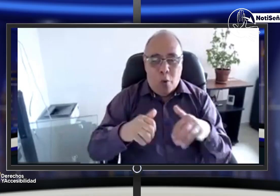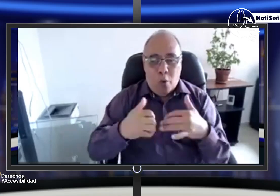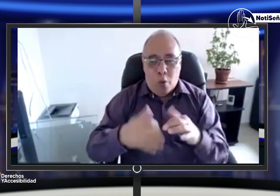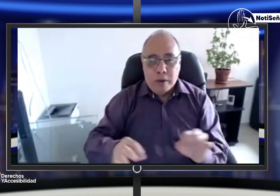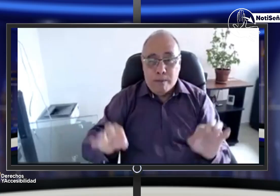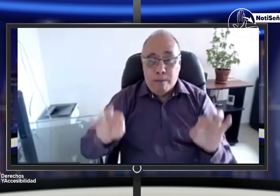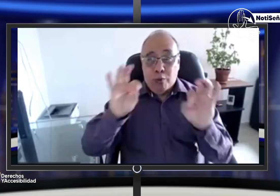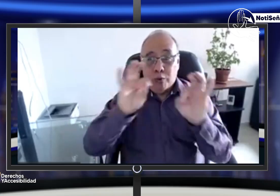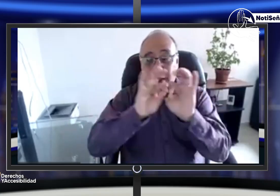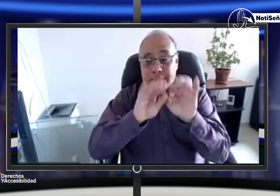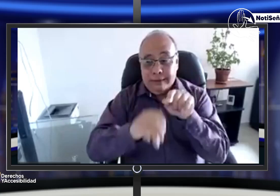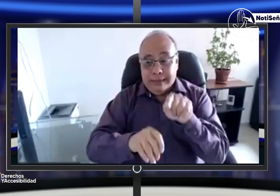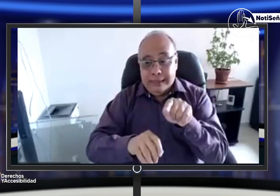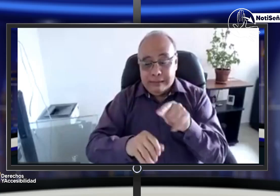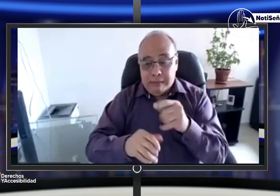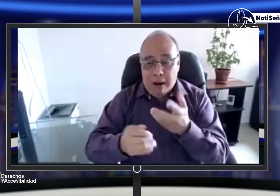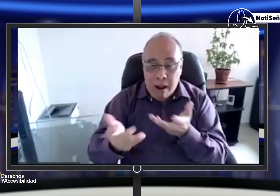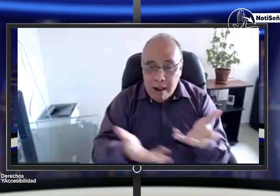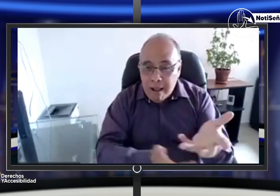Sordevoc y el otro desde Azorsub.